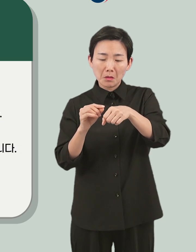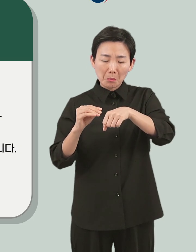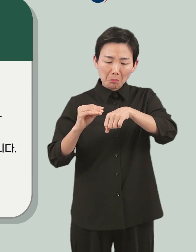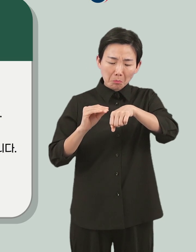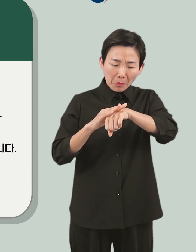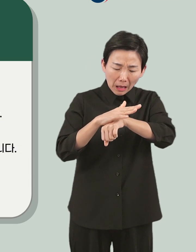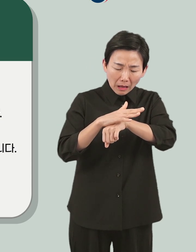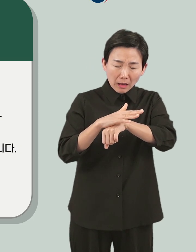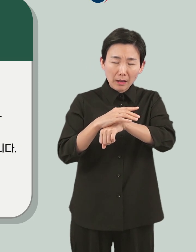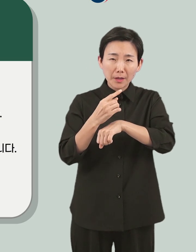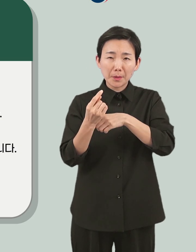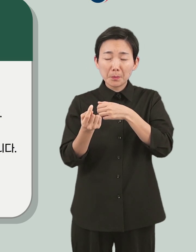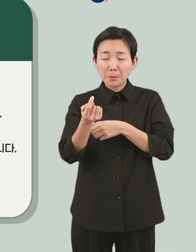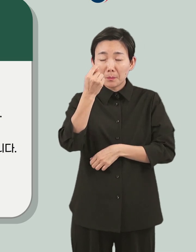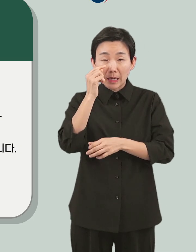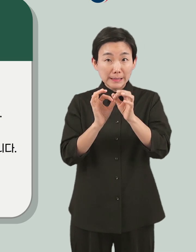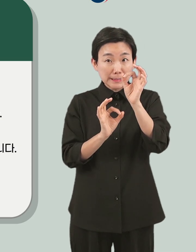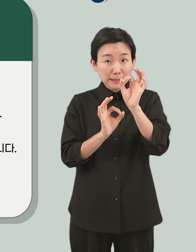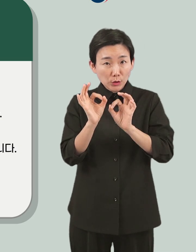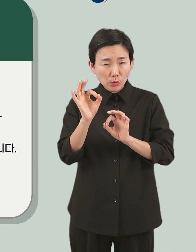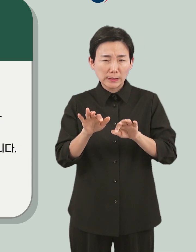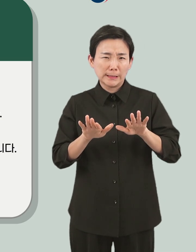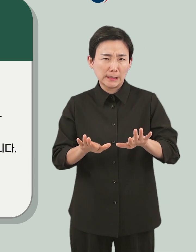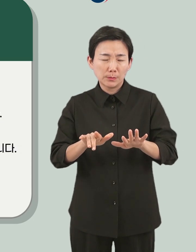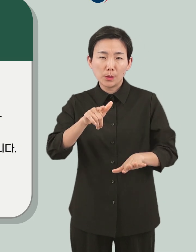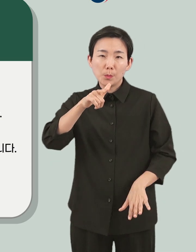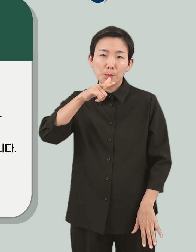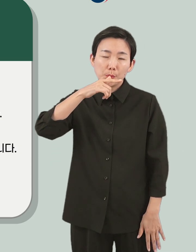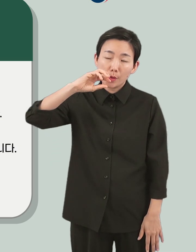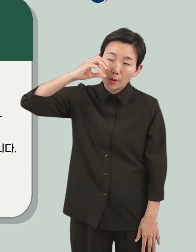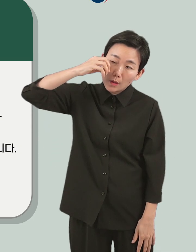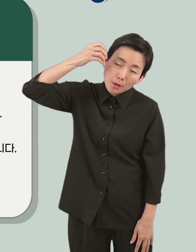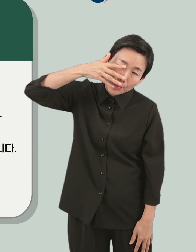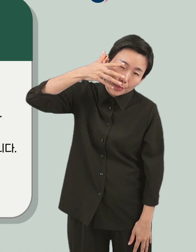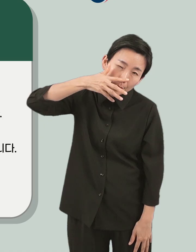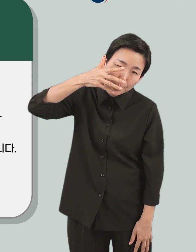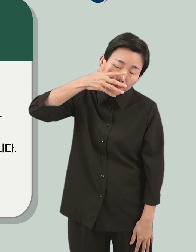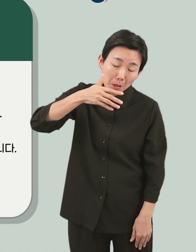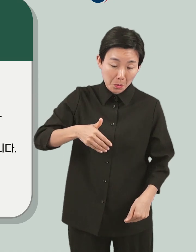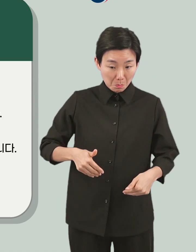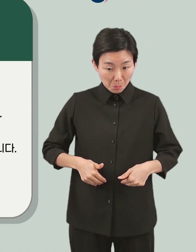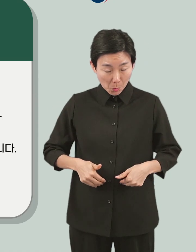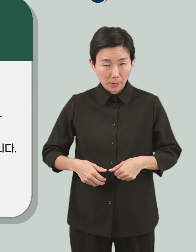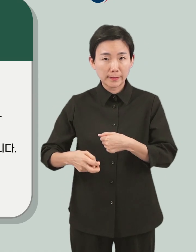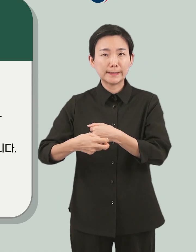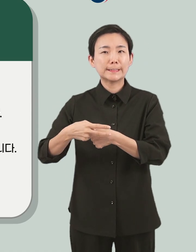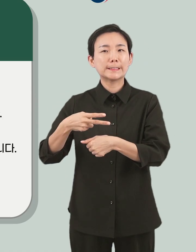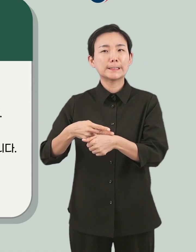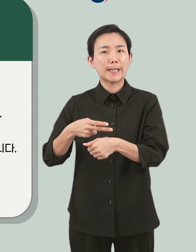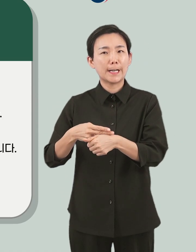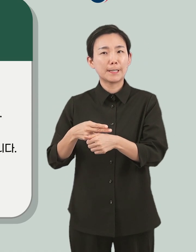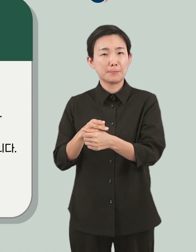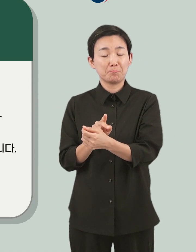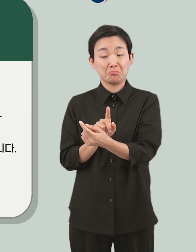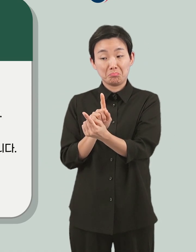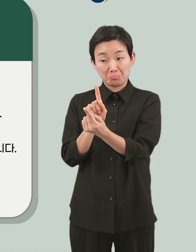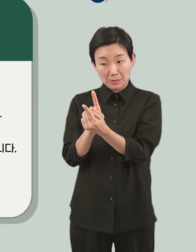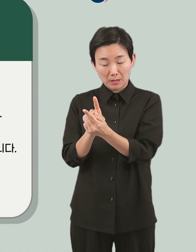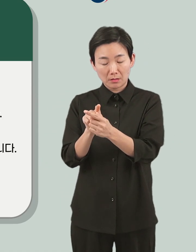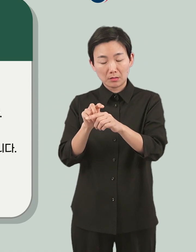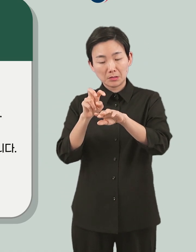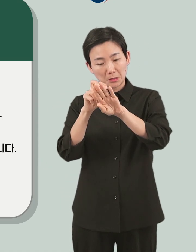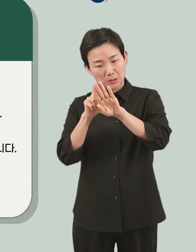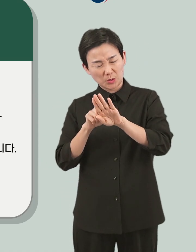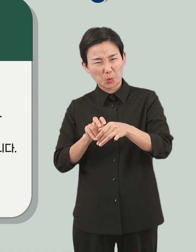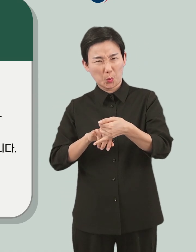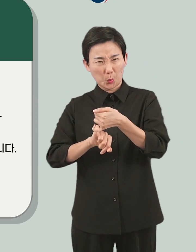흐르는 물로 충분히 씻고 필요시 의사의 진료를 받습니다. 본 제품의 검사 결과만으로 코로나19 감염